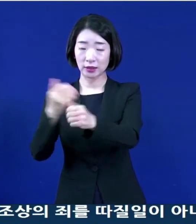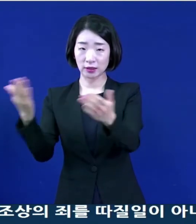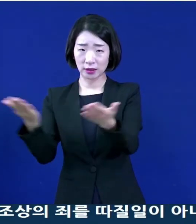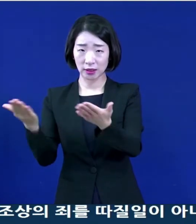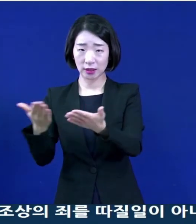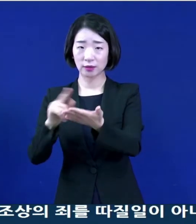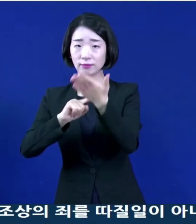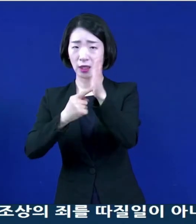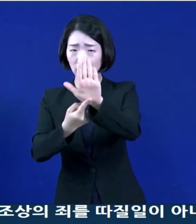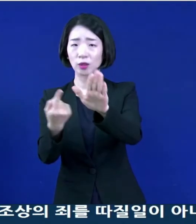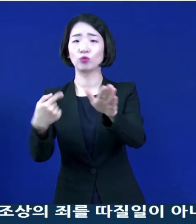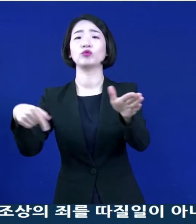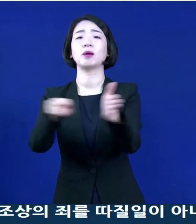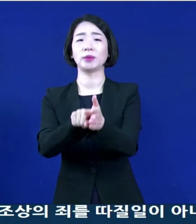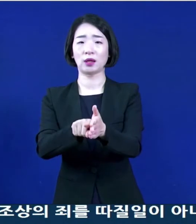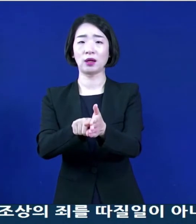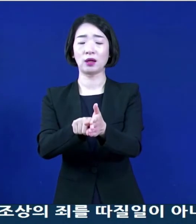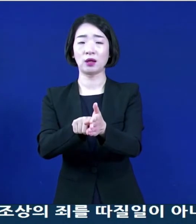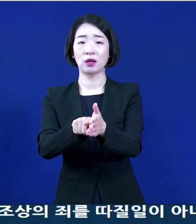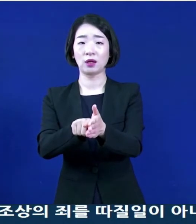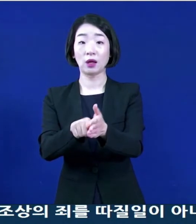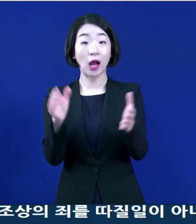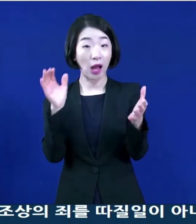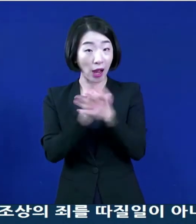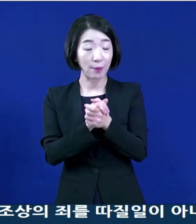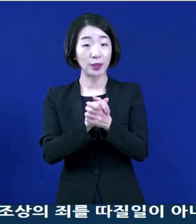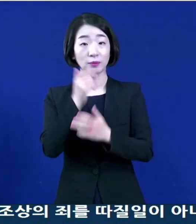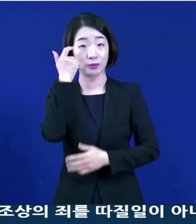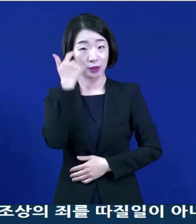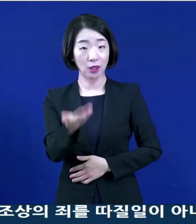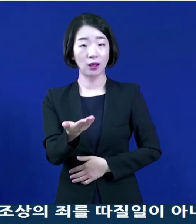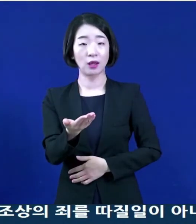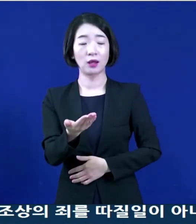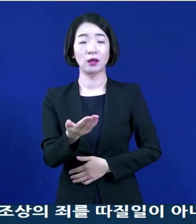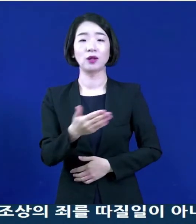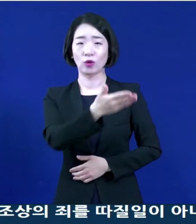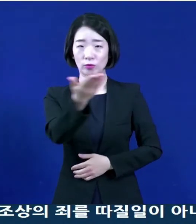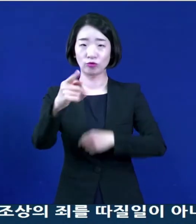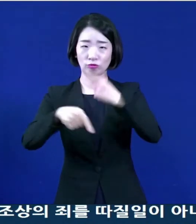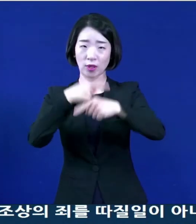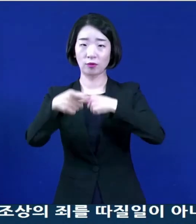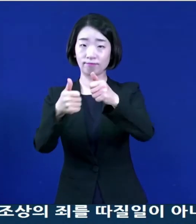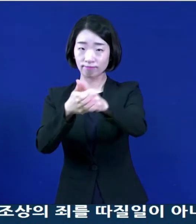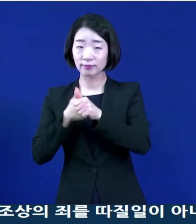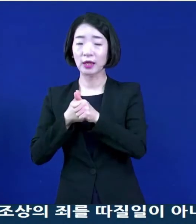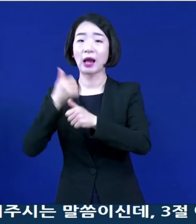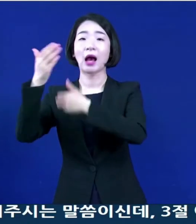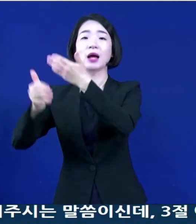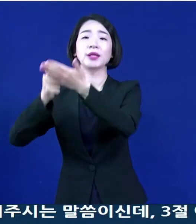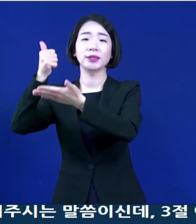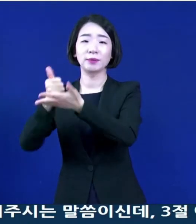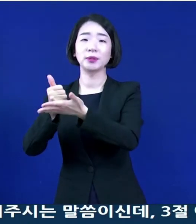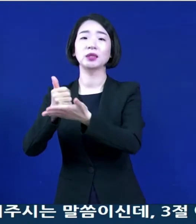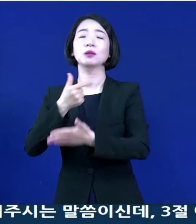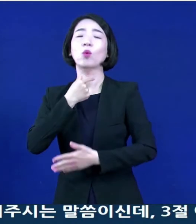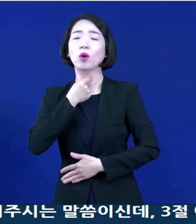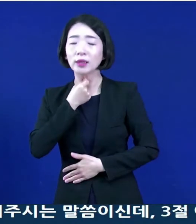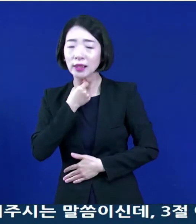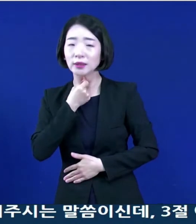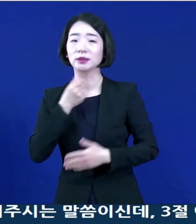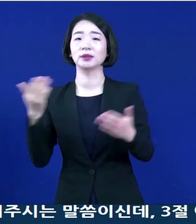나타내고자 하심이라. 아멘 되시겠습니까? 한번 따라 하십시다. 하나님이 하시고자 하는